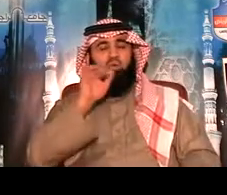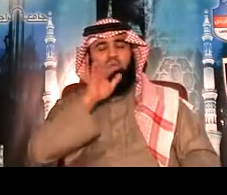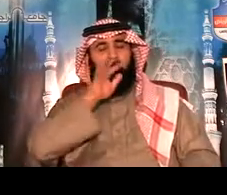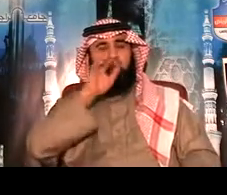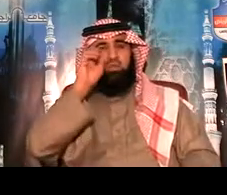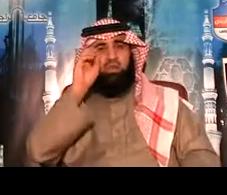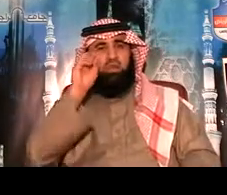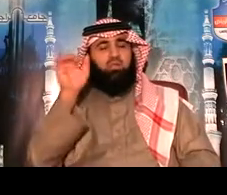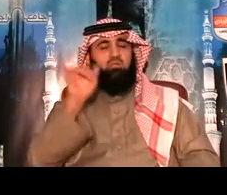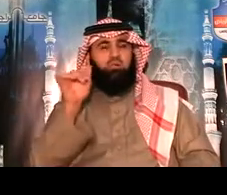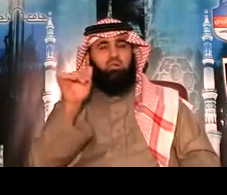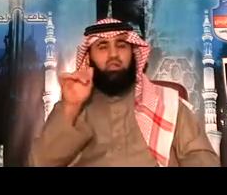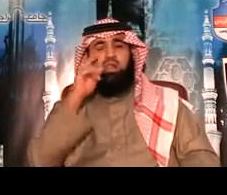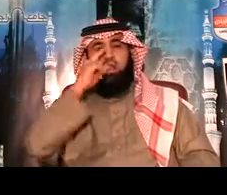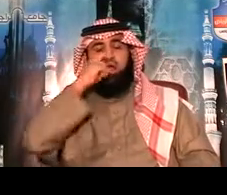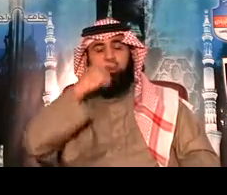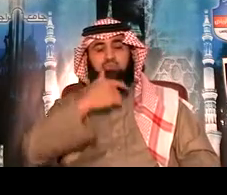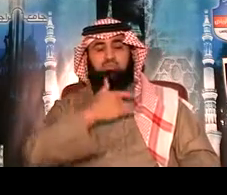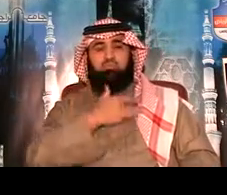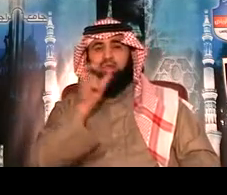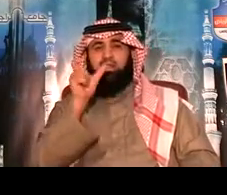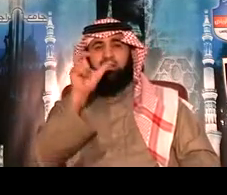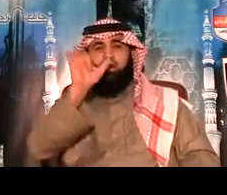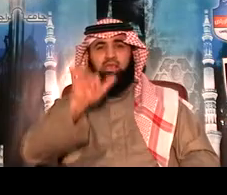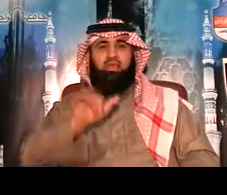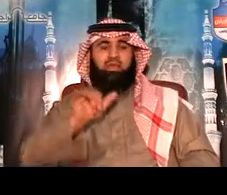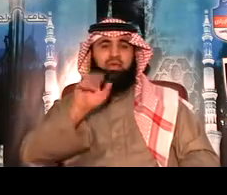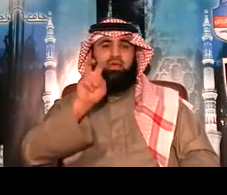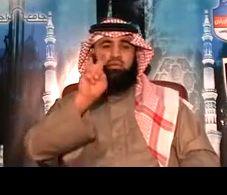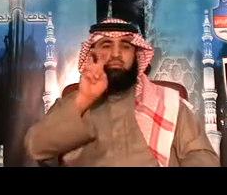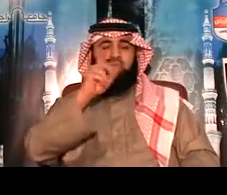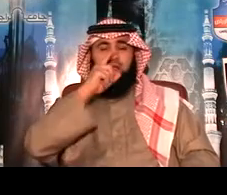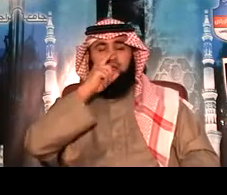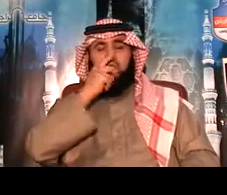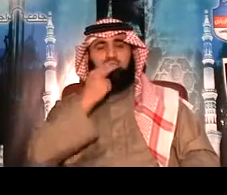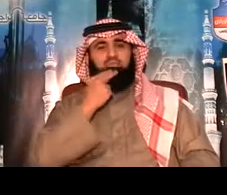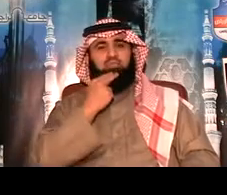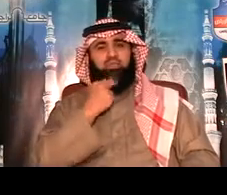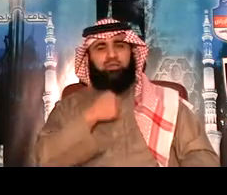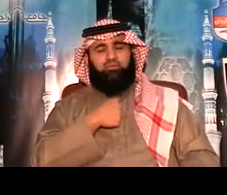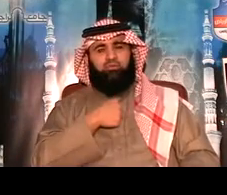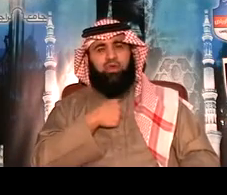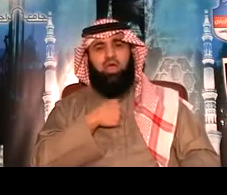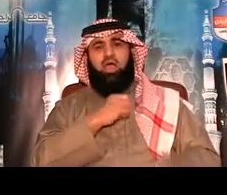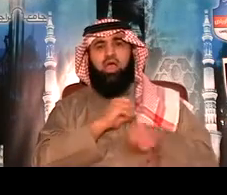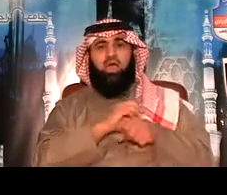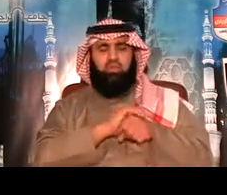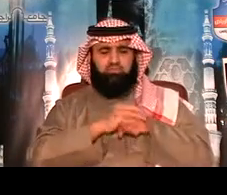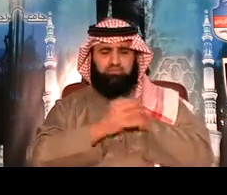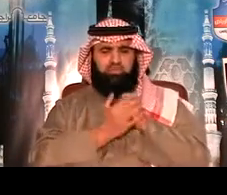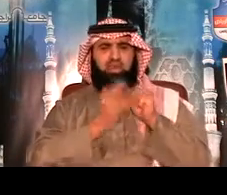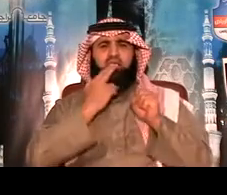الاهتمام بتصحيح النيات وتطهير القلوب وإصلاح البواطن، لأنها